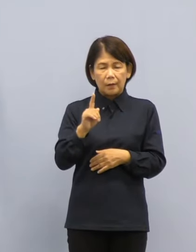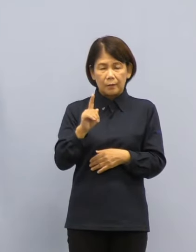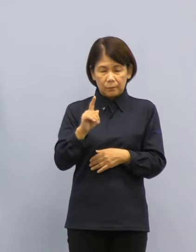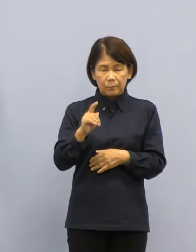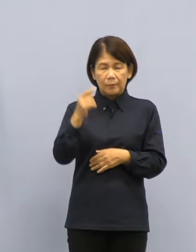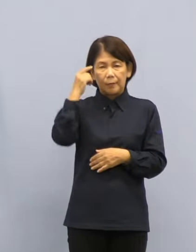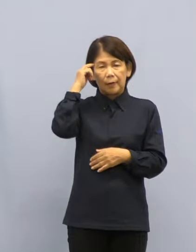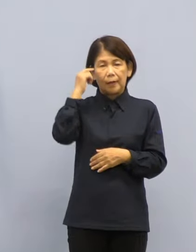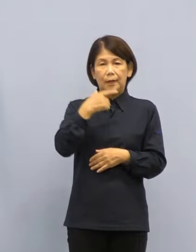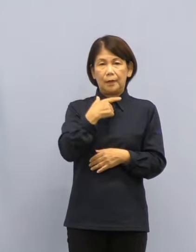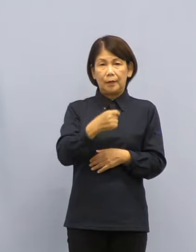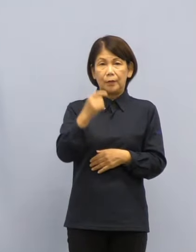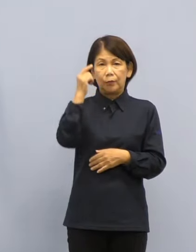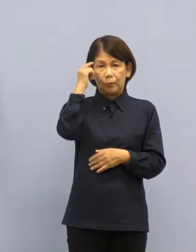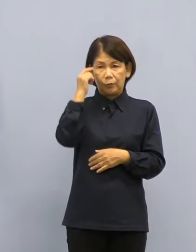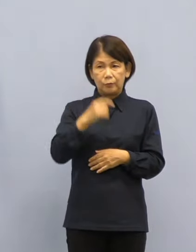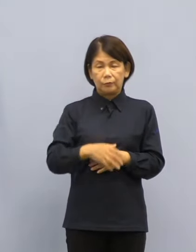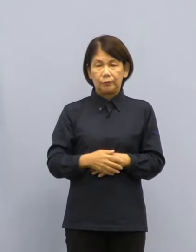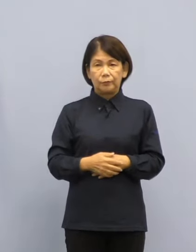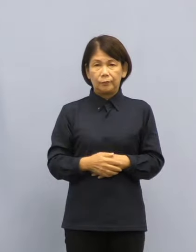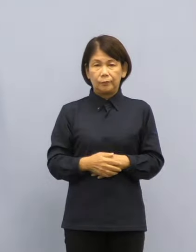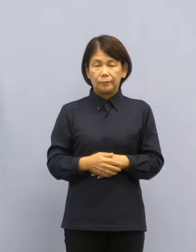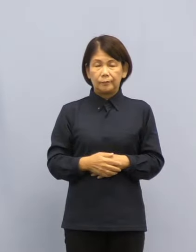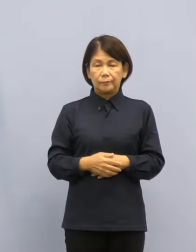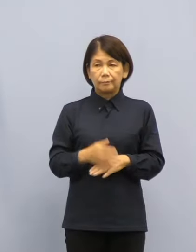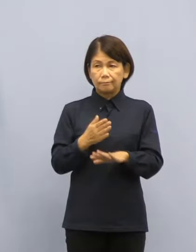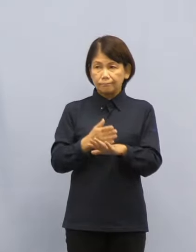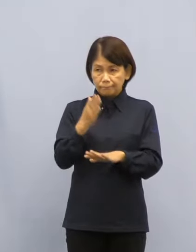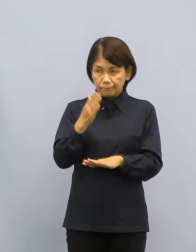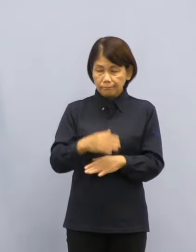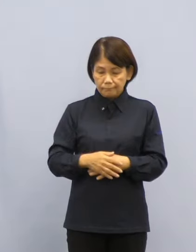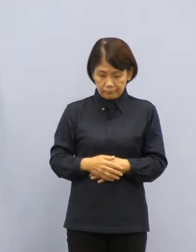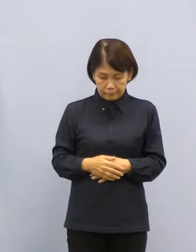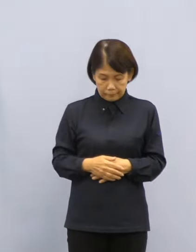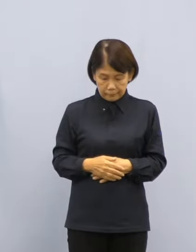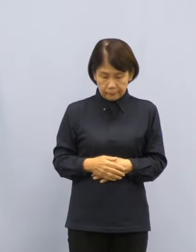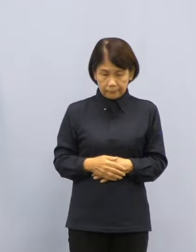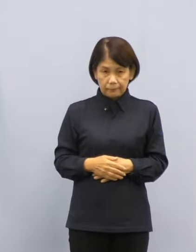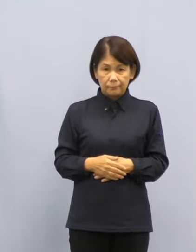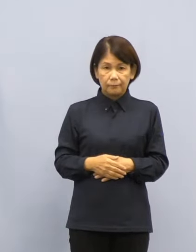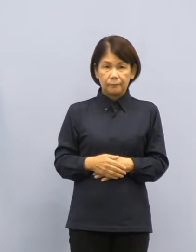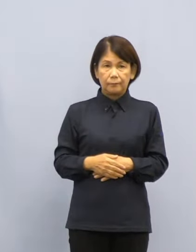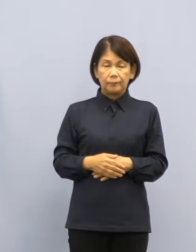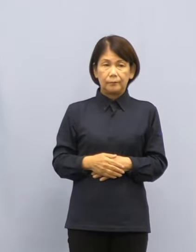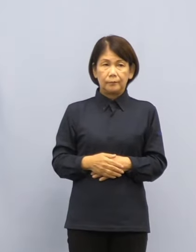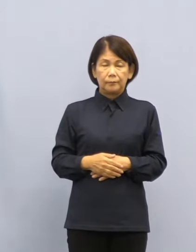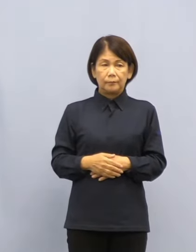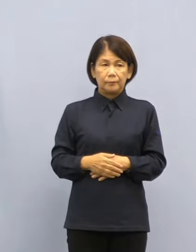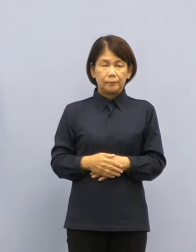と思います。 わかりました、ありがとうございます。はい、以上です。